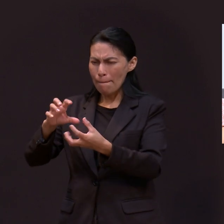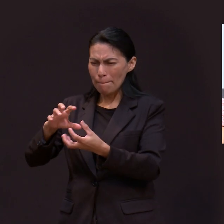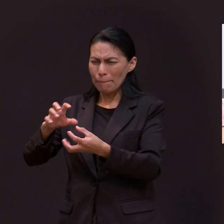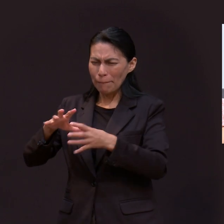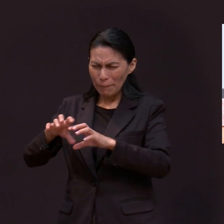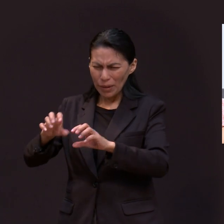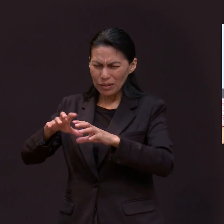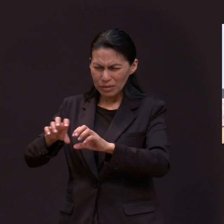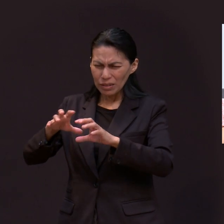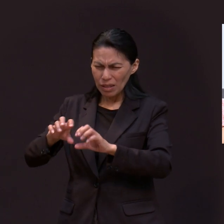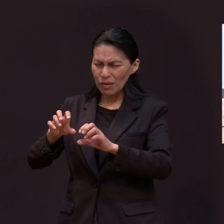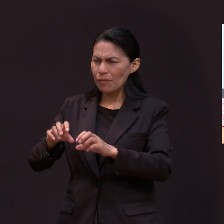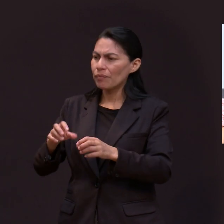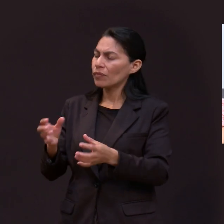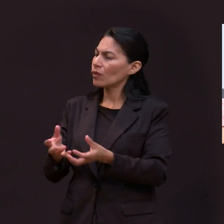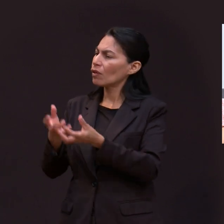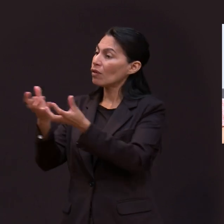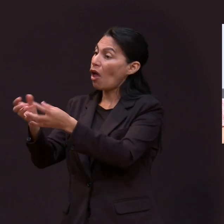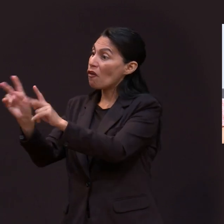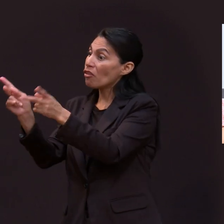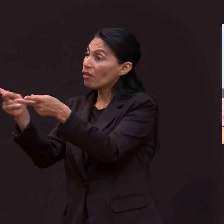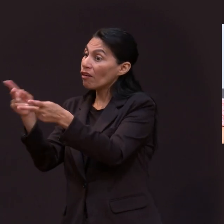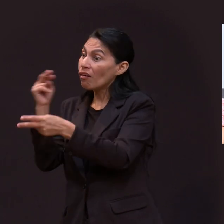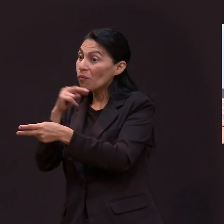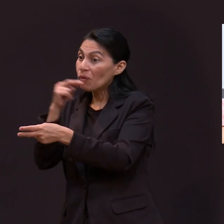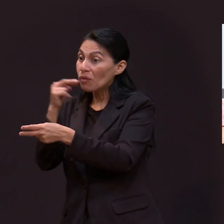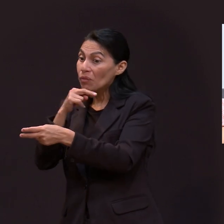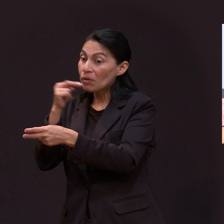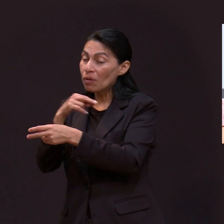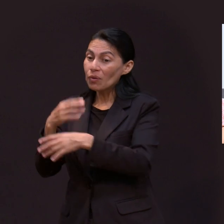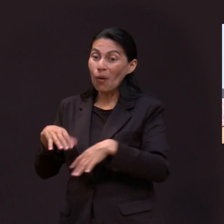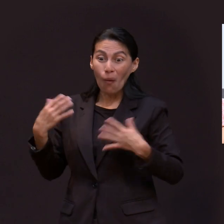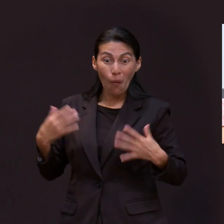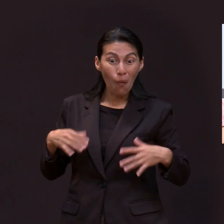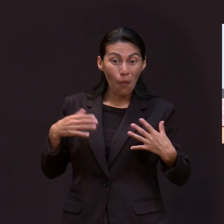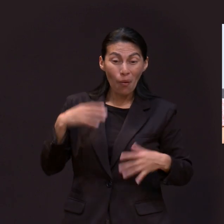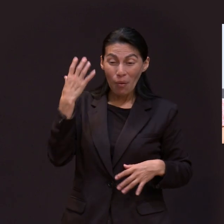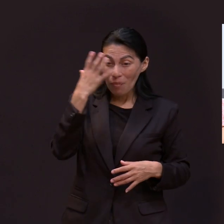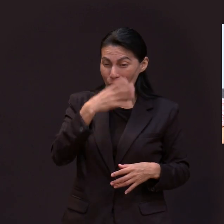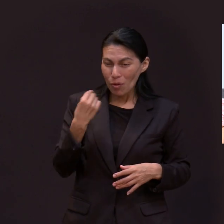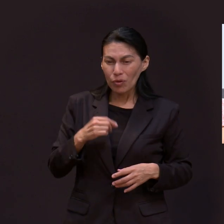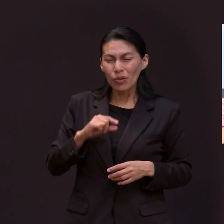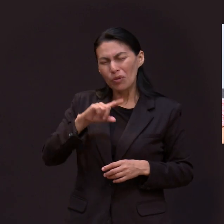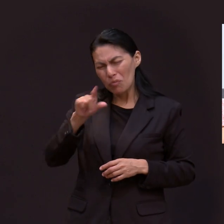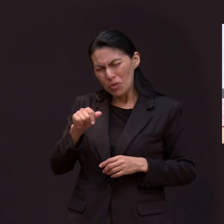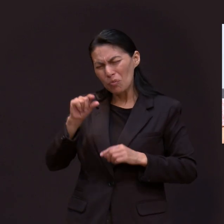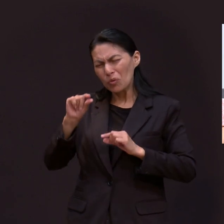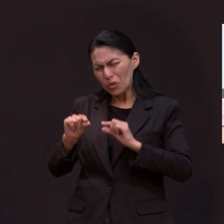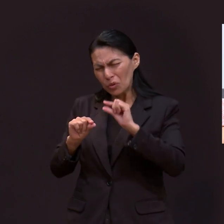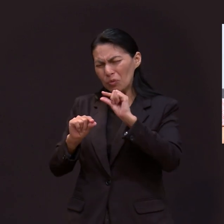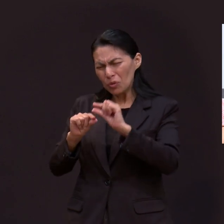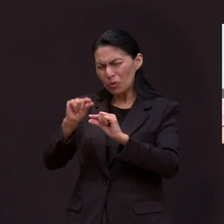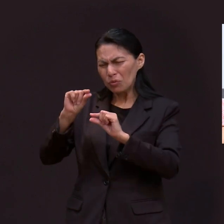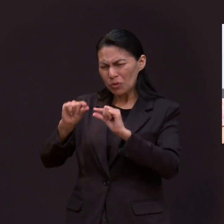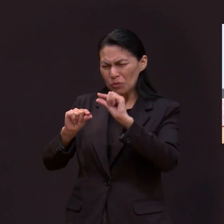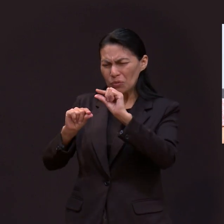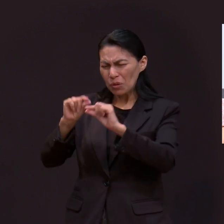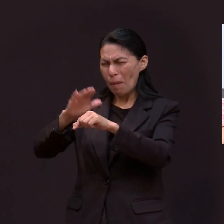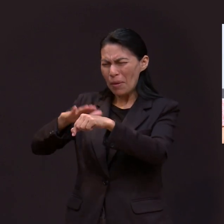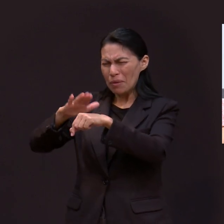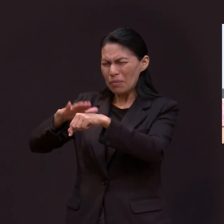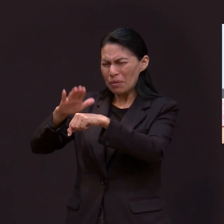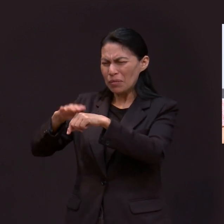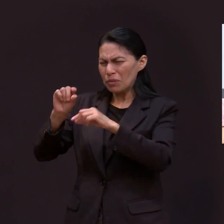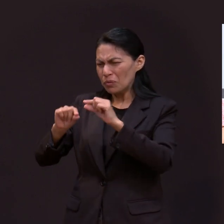rápido me lo contrario me costó mucho molerlo pero no importa me lo compraron rápido y así empecé pastor un poquito más